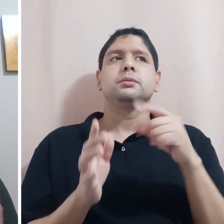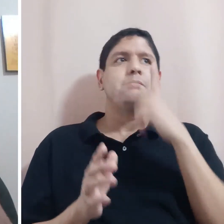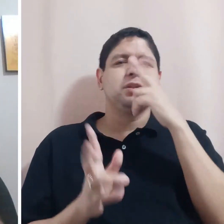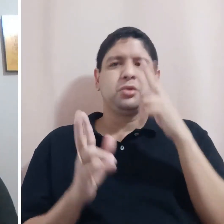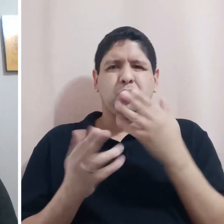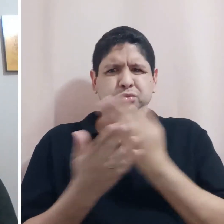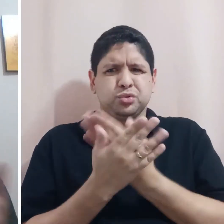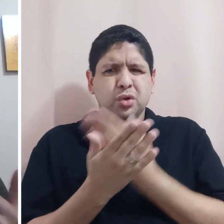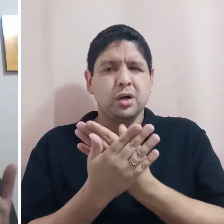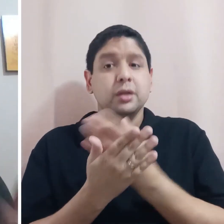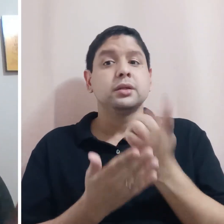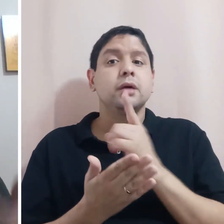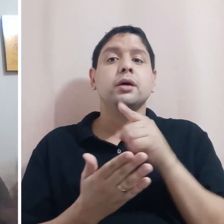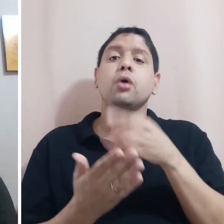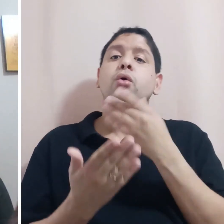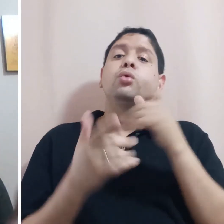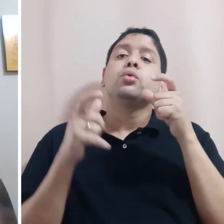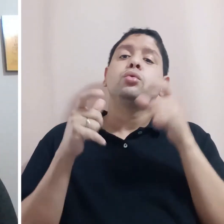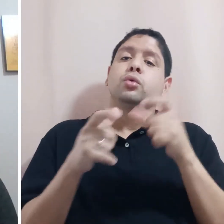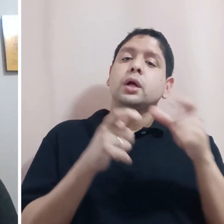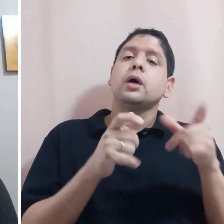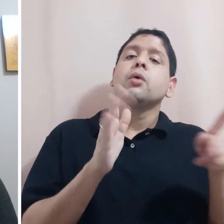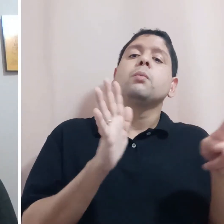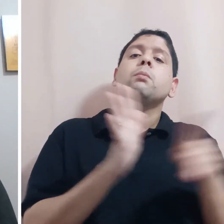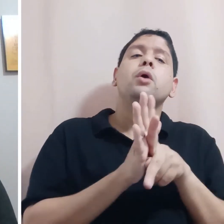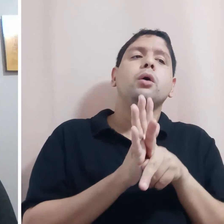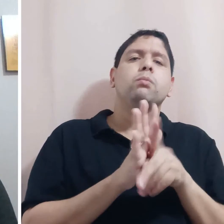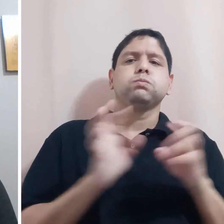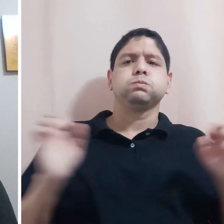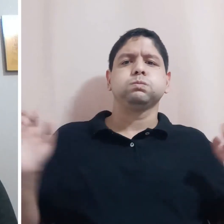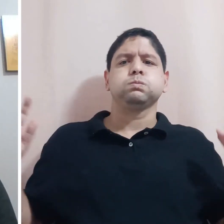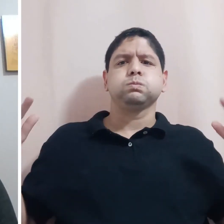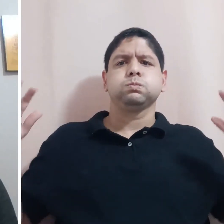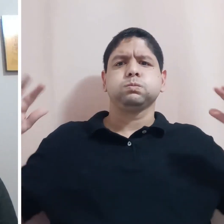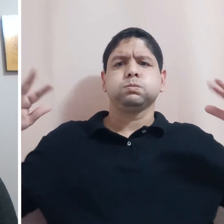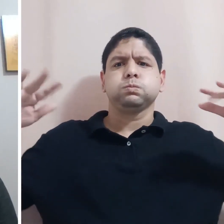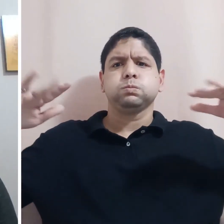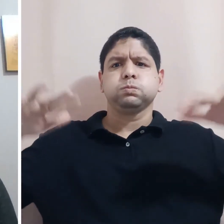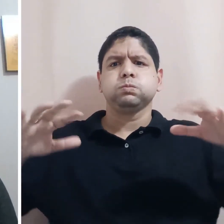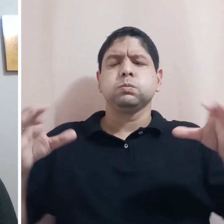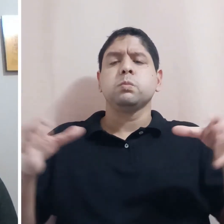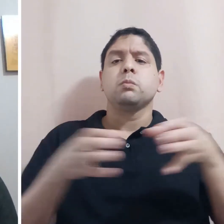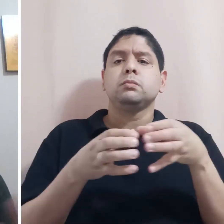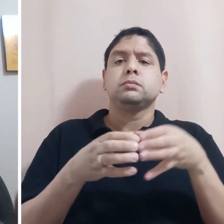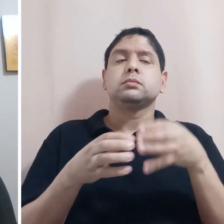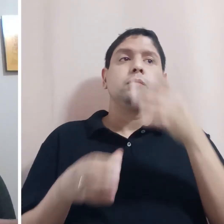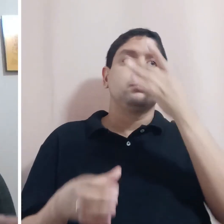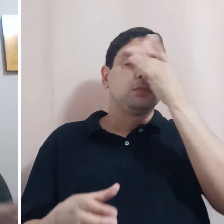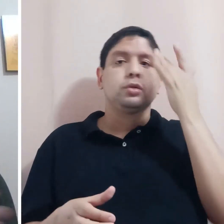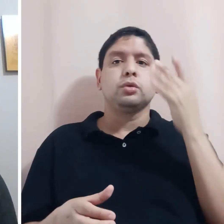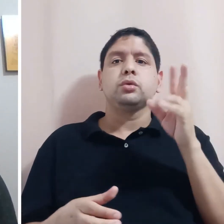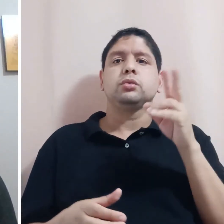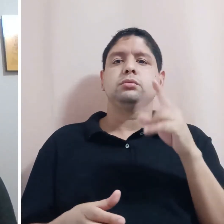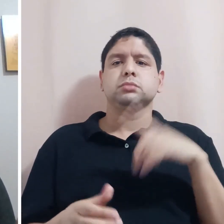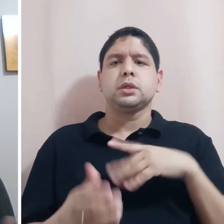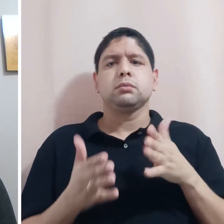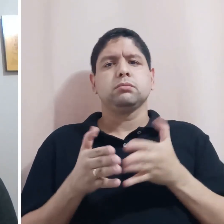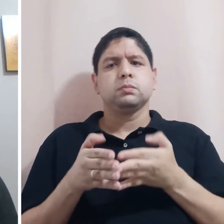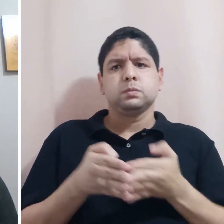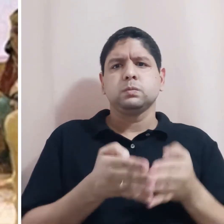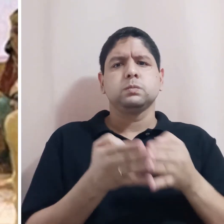escola, que não era uma escola, né, com alunos como a gente entende hoje, mas era um local, né, que